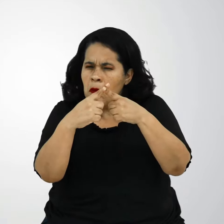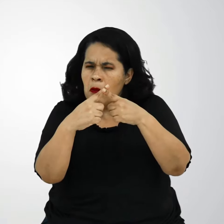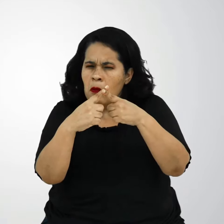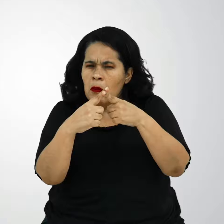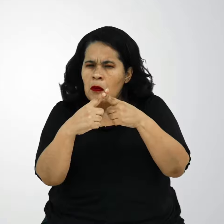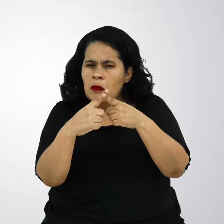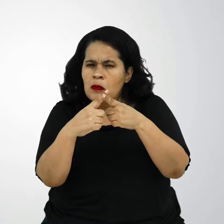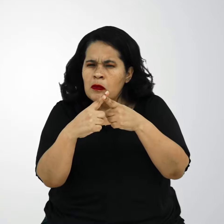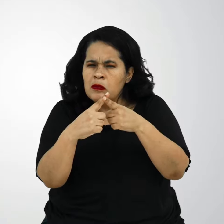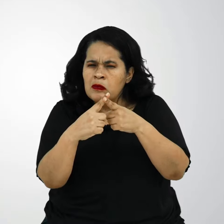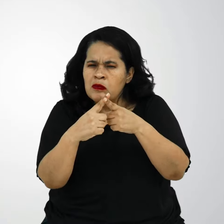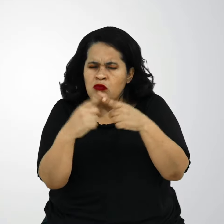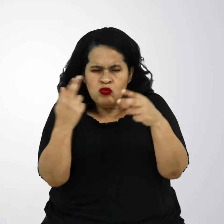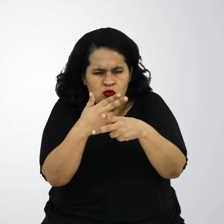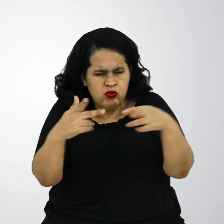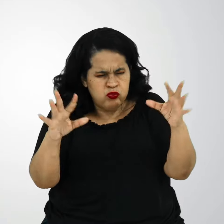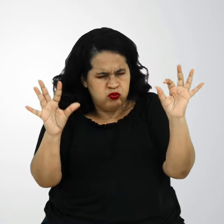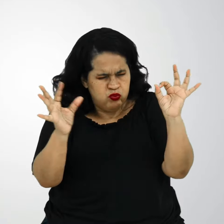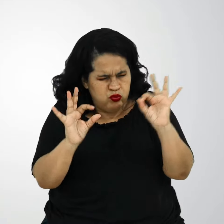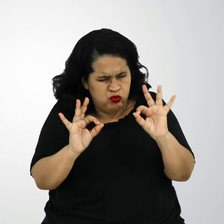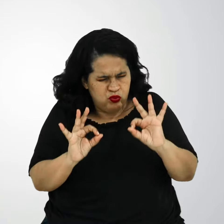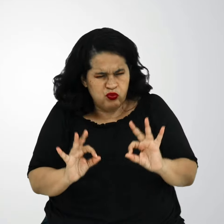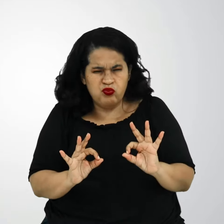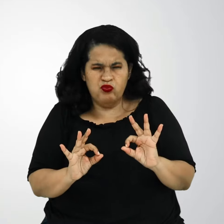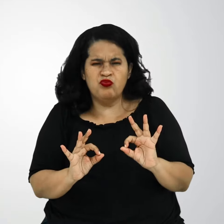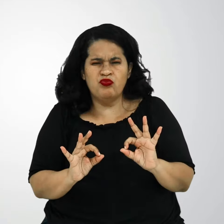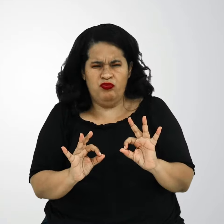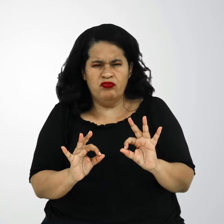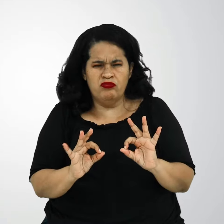levantaria, o pecado depois disso seria